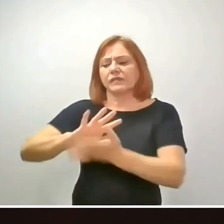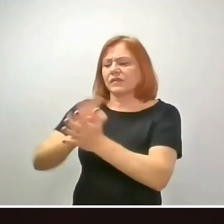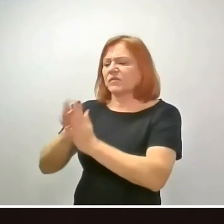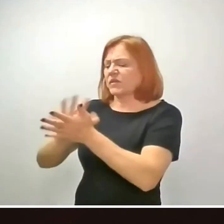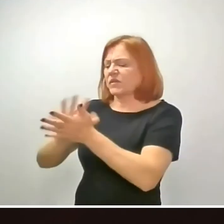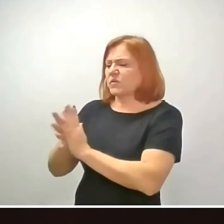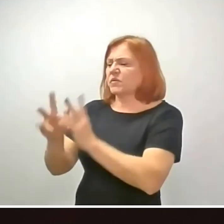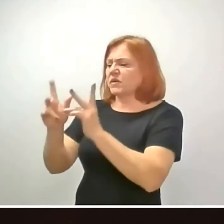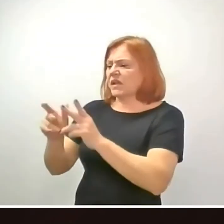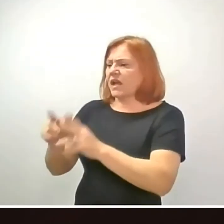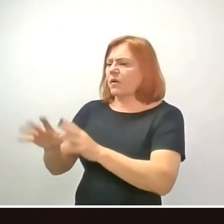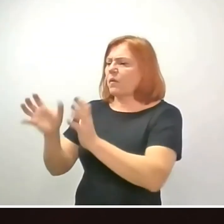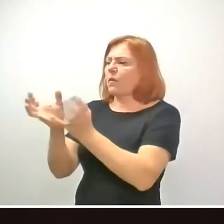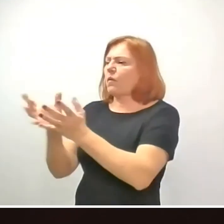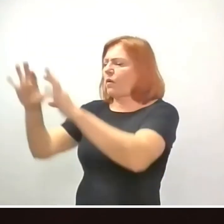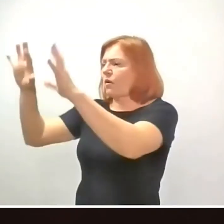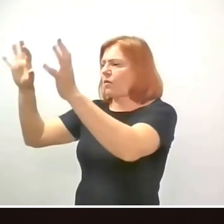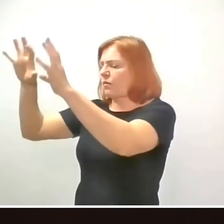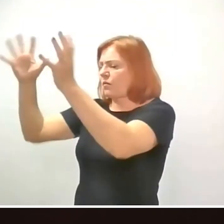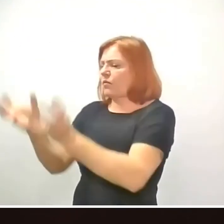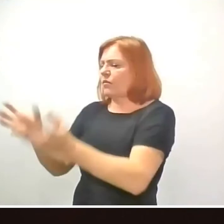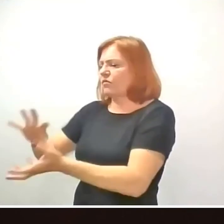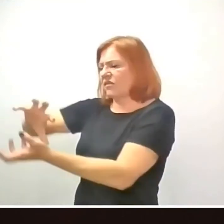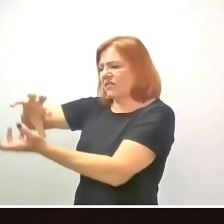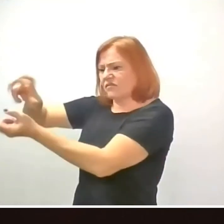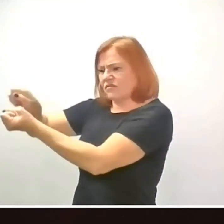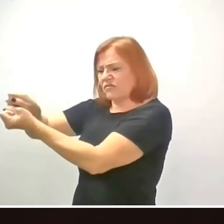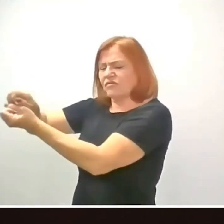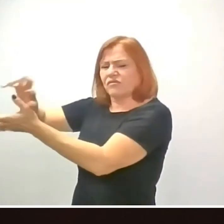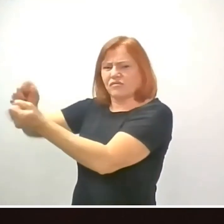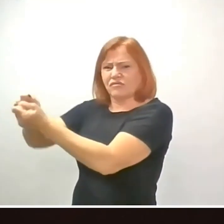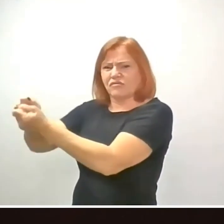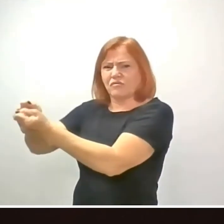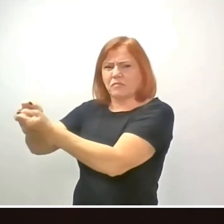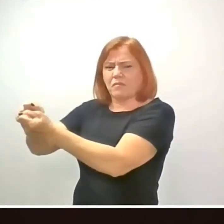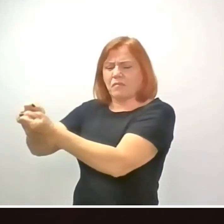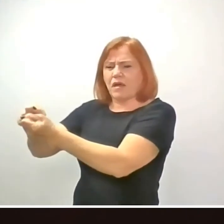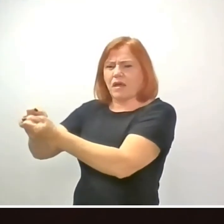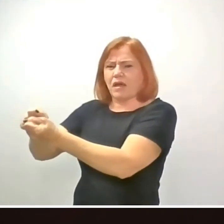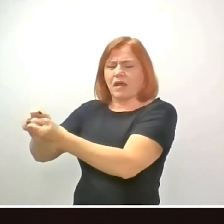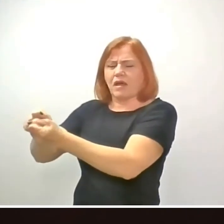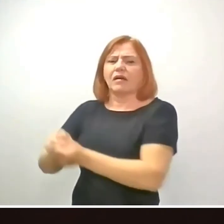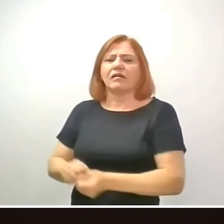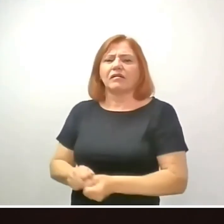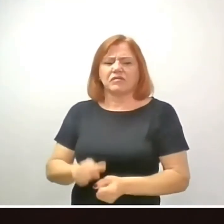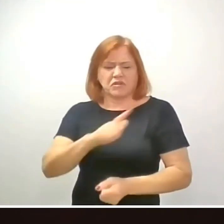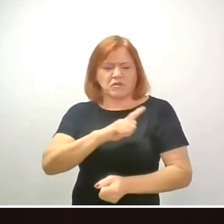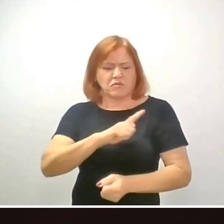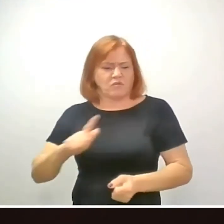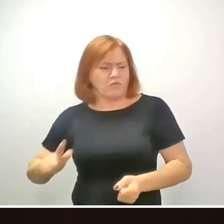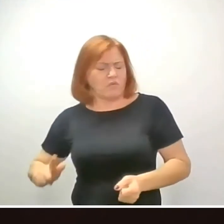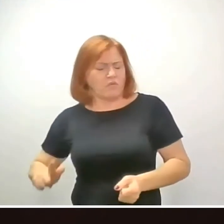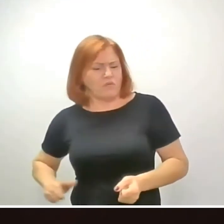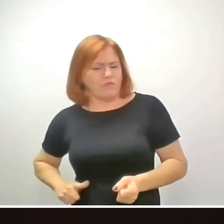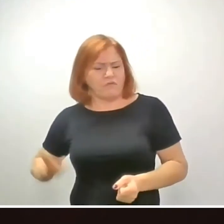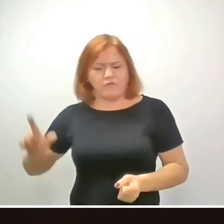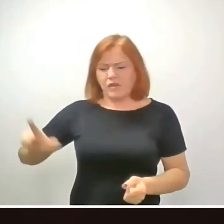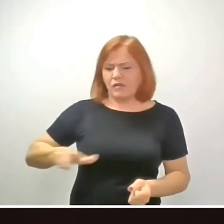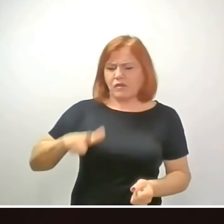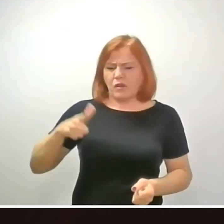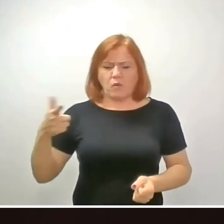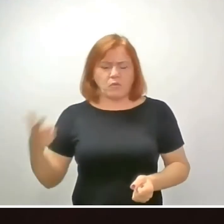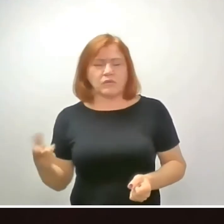quê? O governo humano instigado por Satanás faz oposição a Deus e se julga poderoso para desafiar Deus,